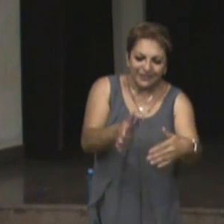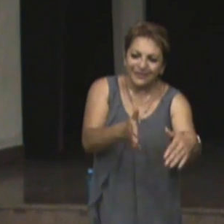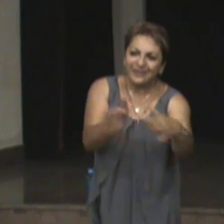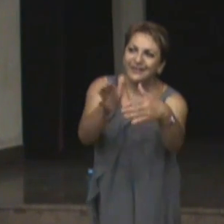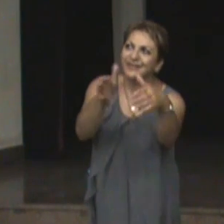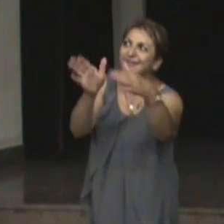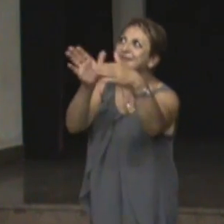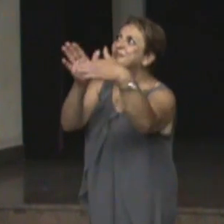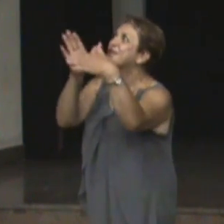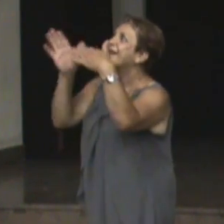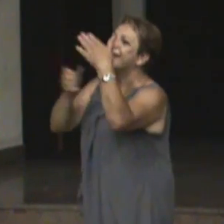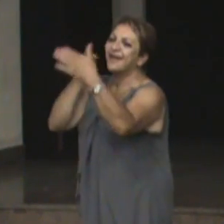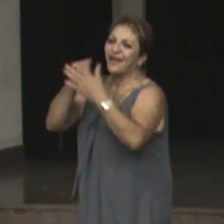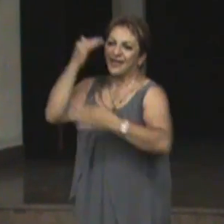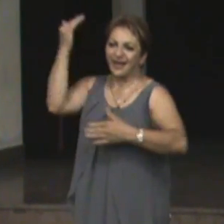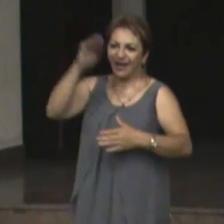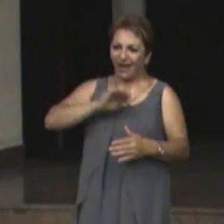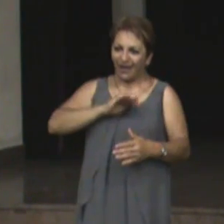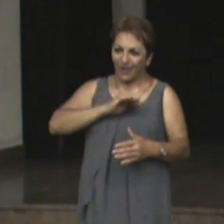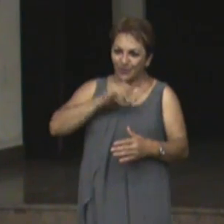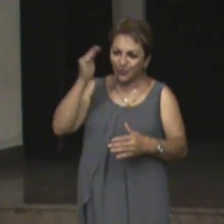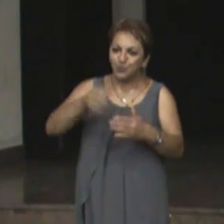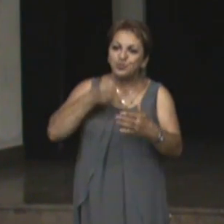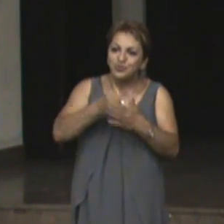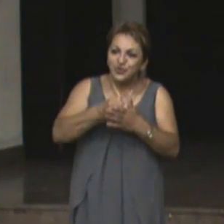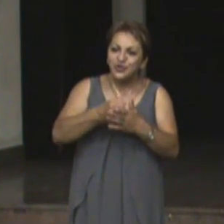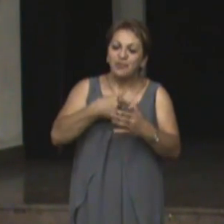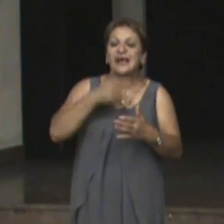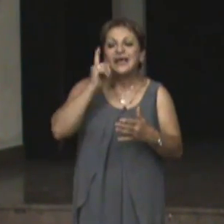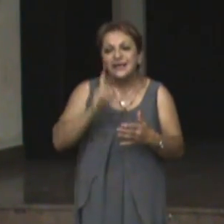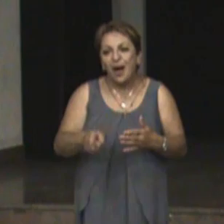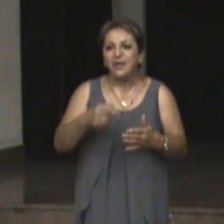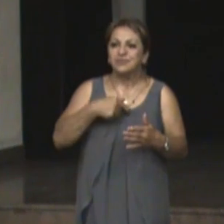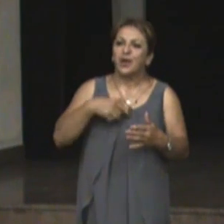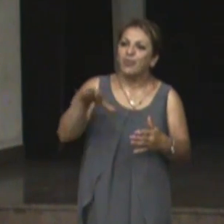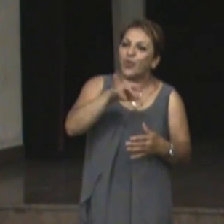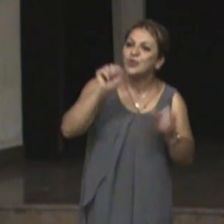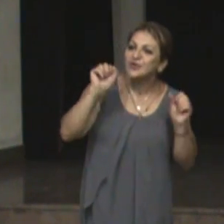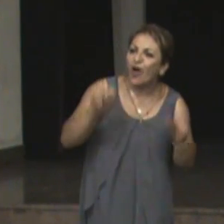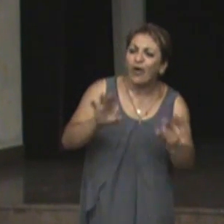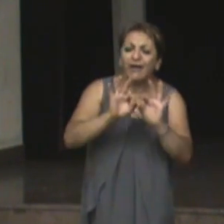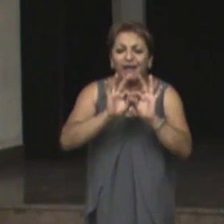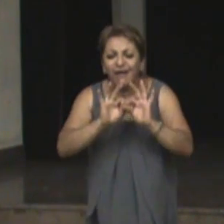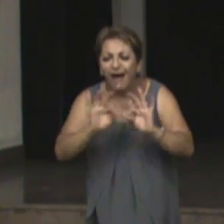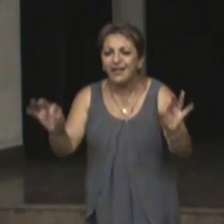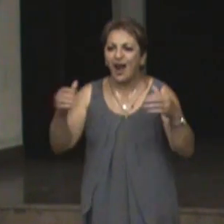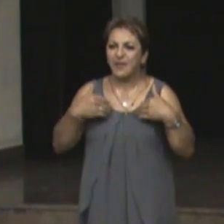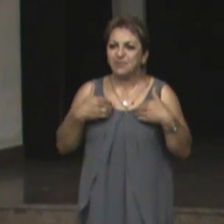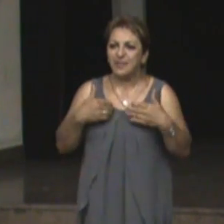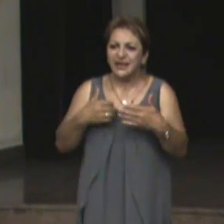մինչև պարարտքի օրինակը, որպեսզի կարողանանք իրապես կատարելության մեր